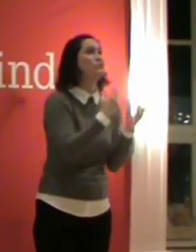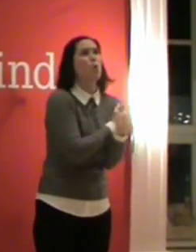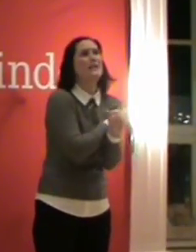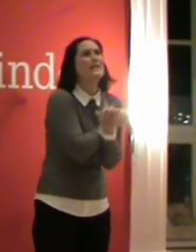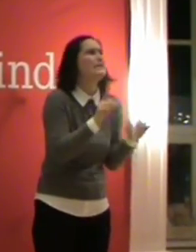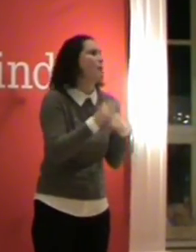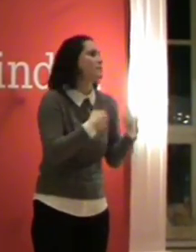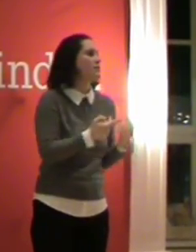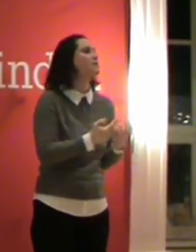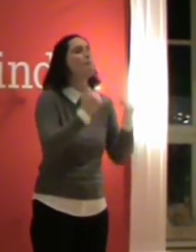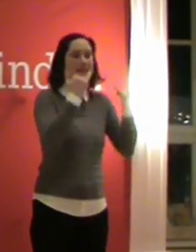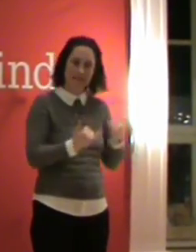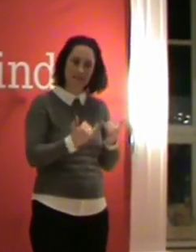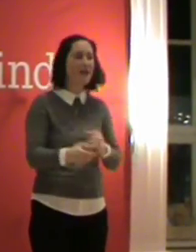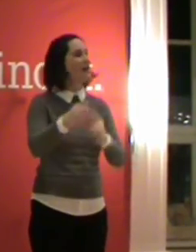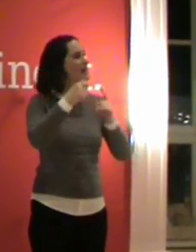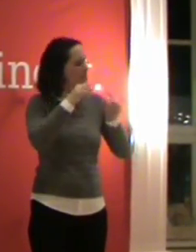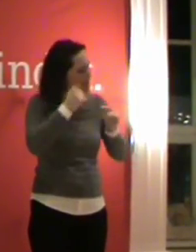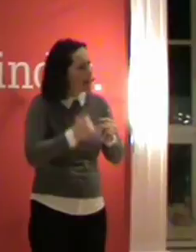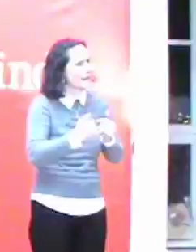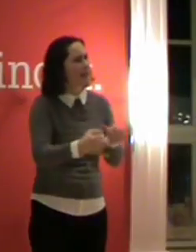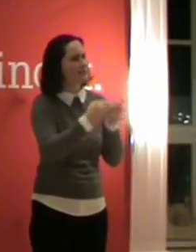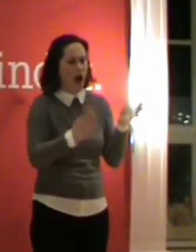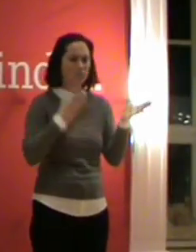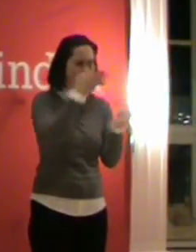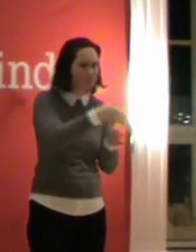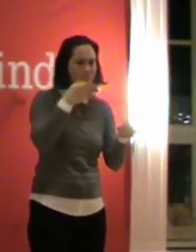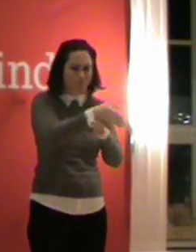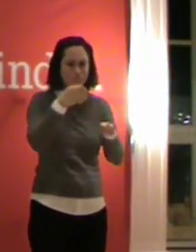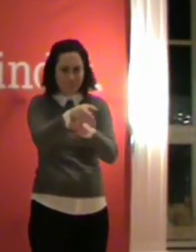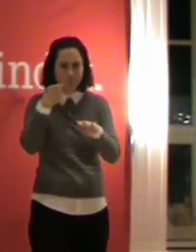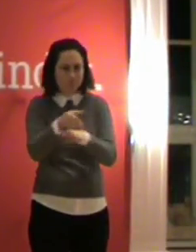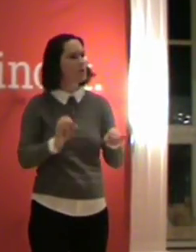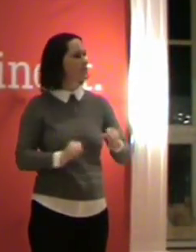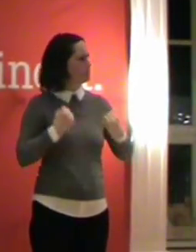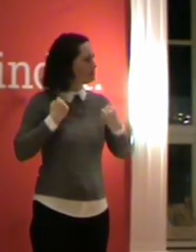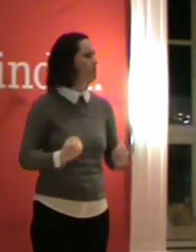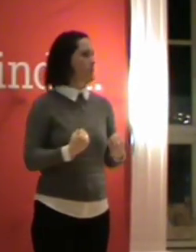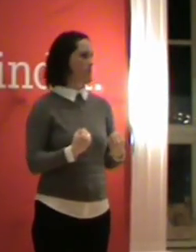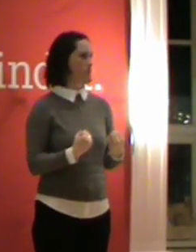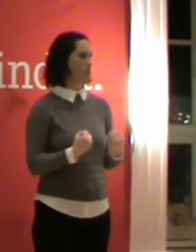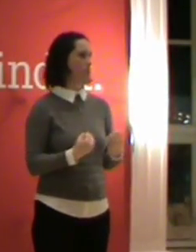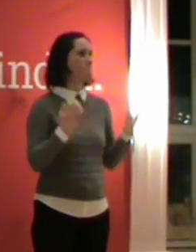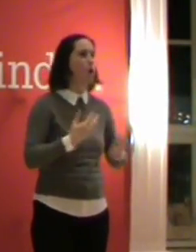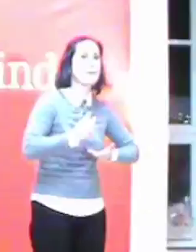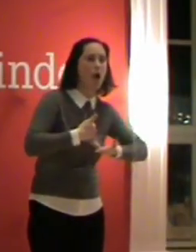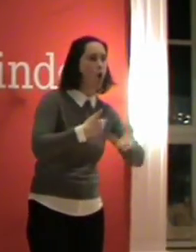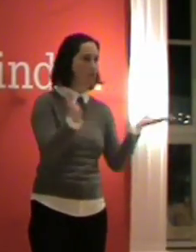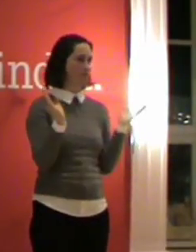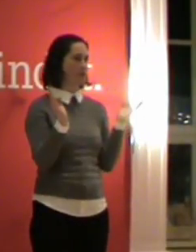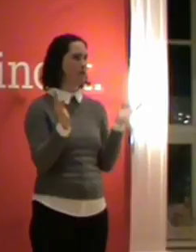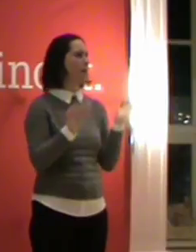jetzt gehe ich jeden Tag auf 3 Weihnachtsmärkte. Und das ist die richtige Haltung. Wir brauchen mehr Offenheit, wir brauchen